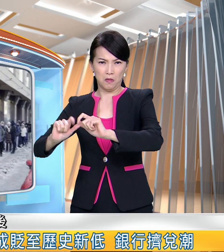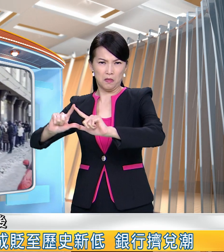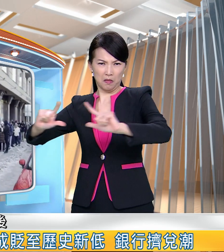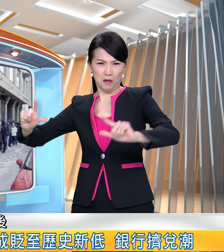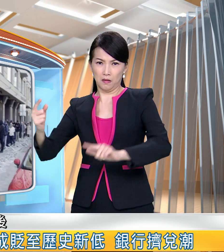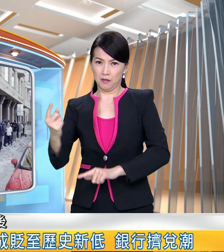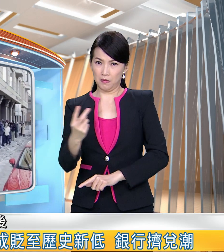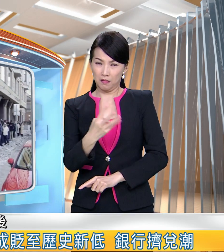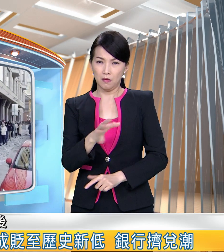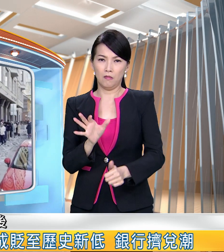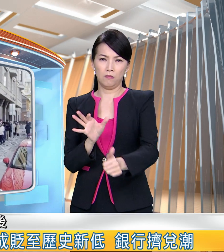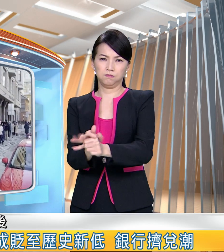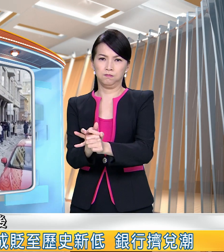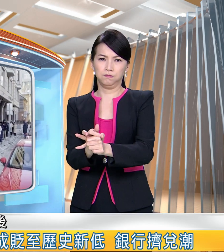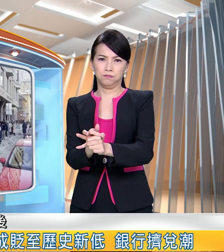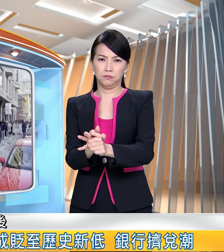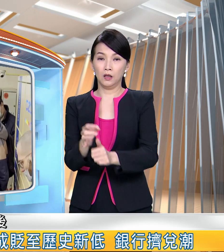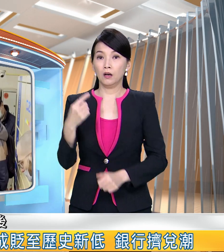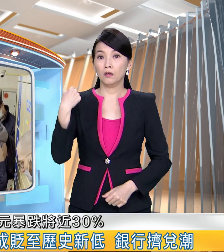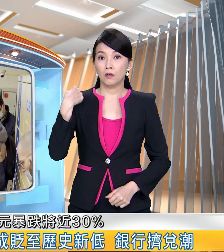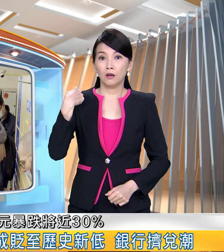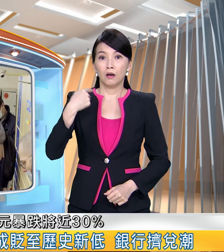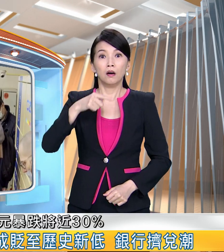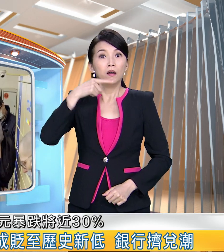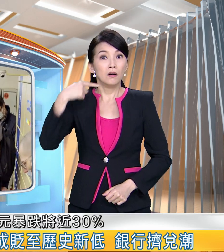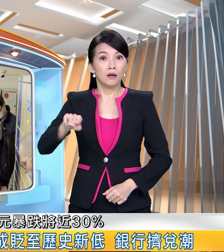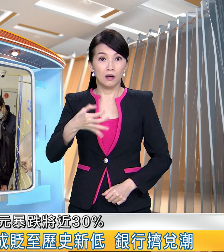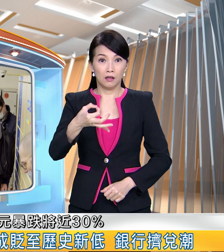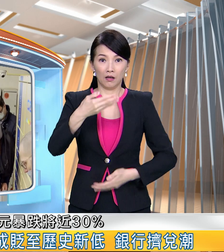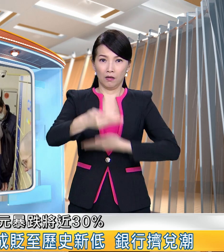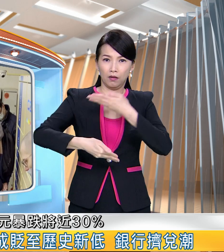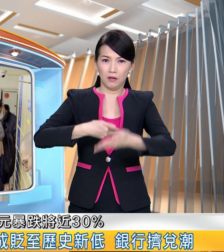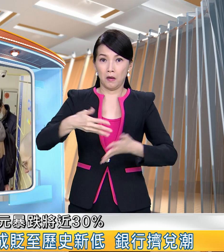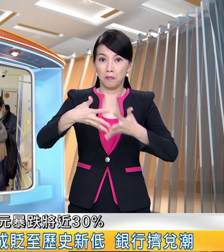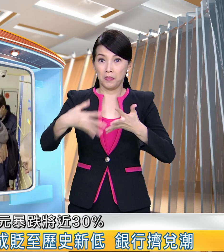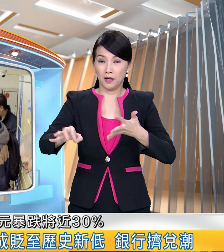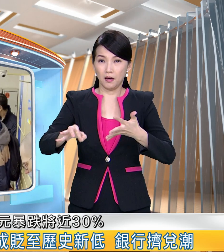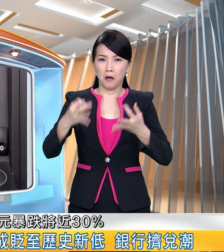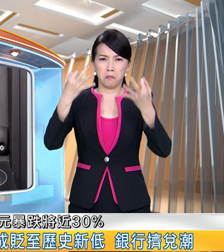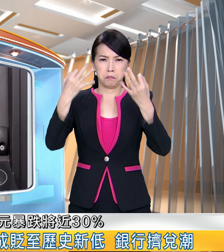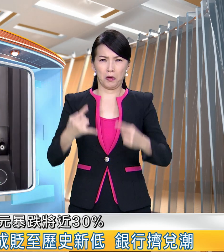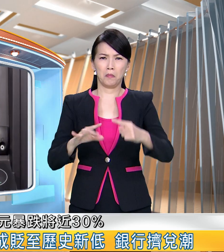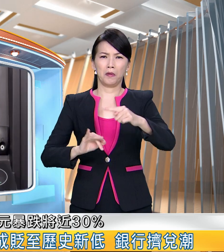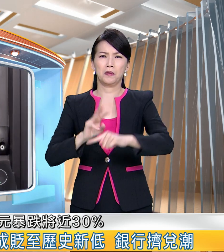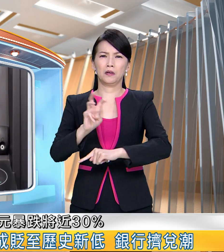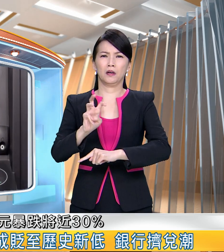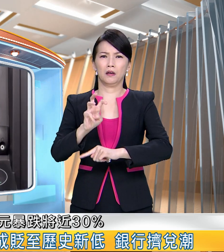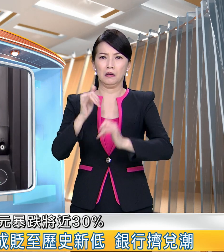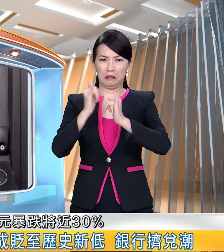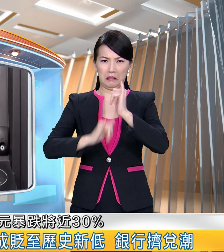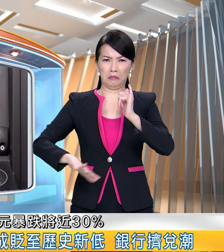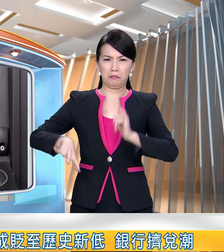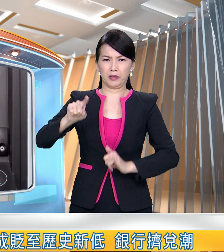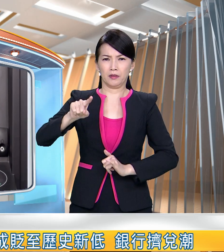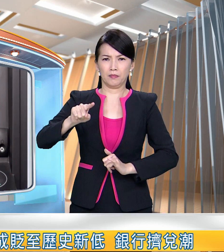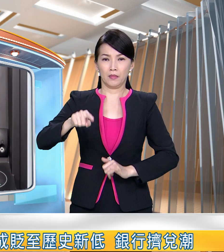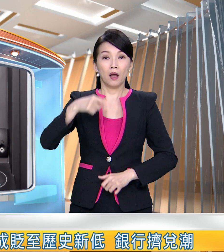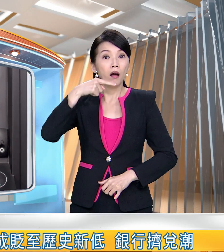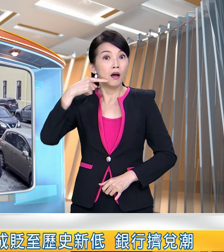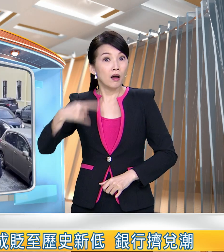祭出经济制裁后，28号卢布对美元暴跌将近30%，跌至历史